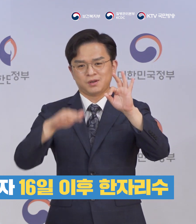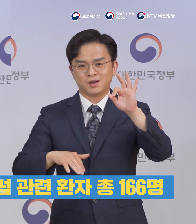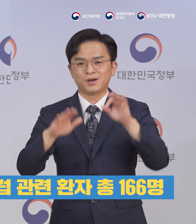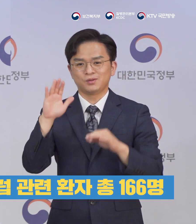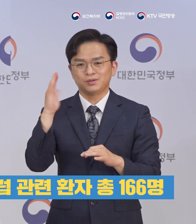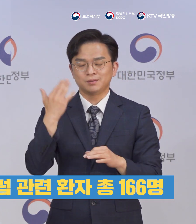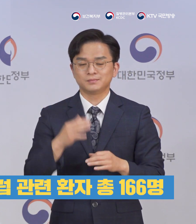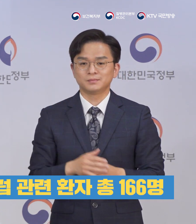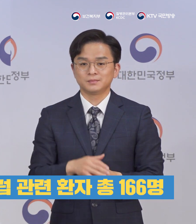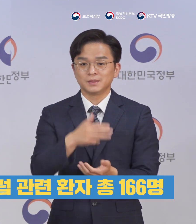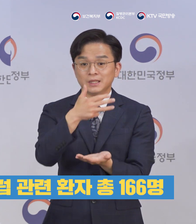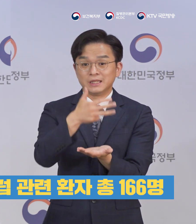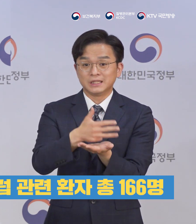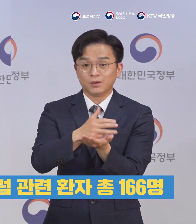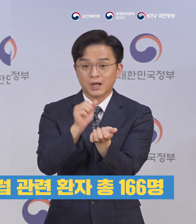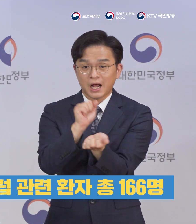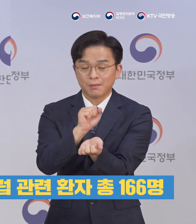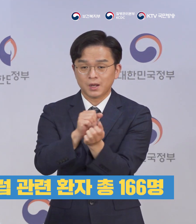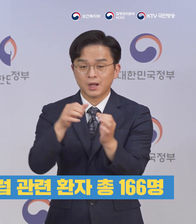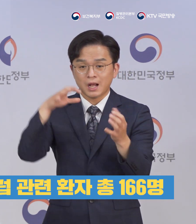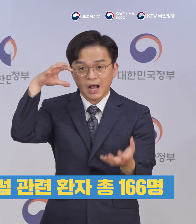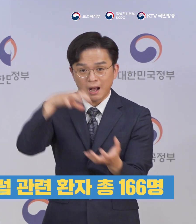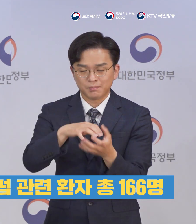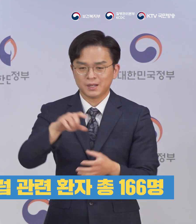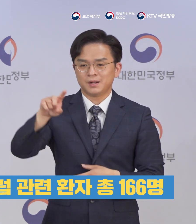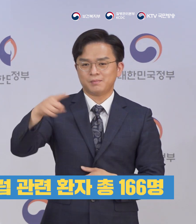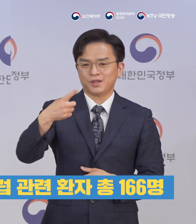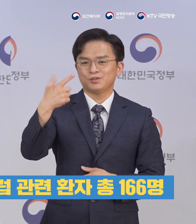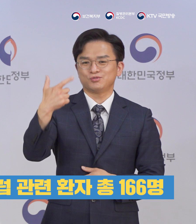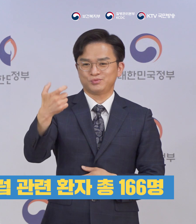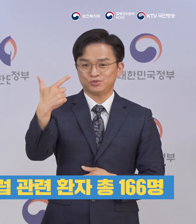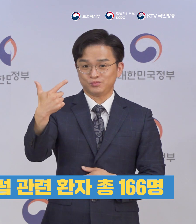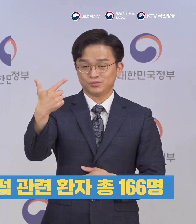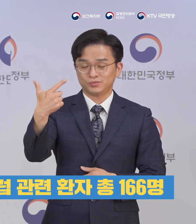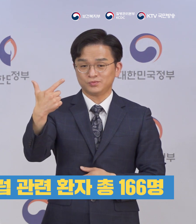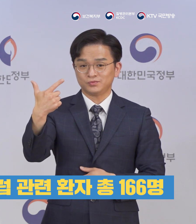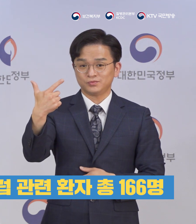17일 0시 기준으로 이태원 클럽 관련 총 환자는